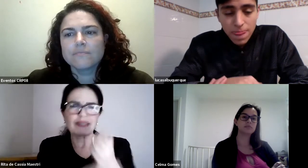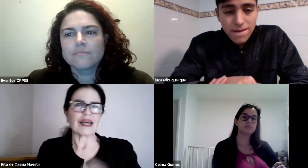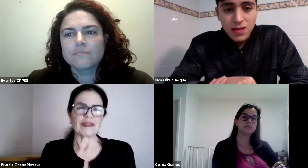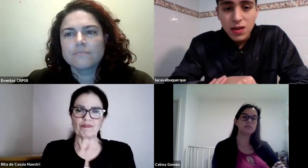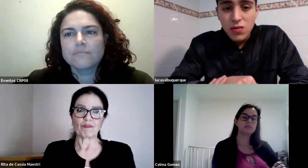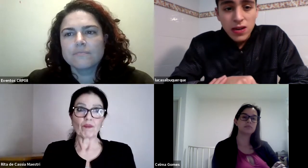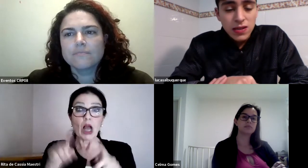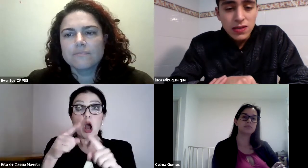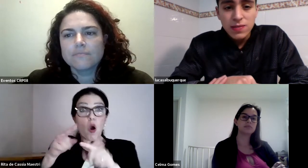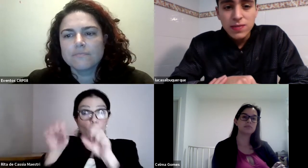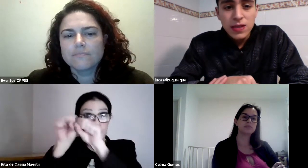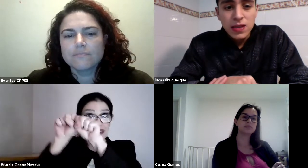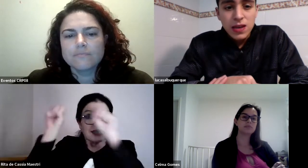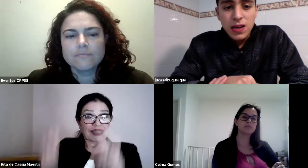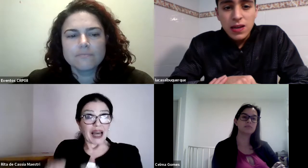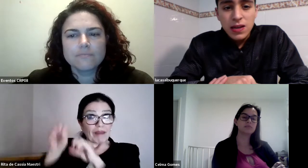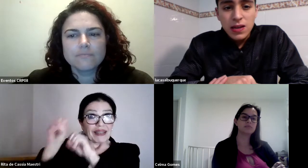tinha segurança,